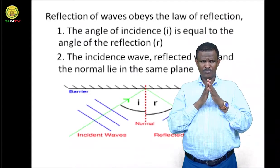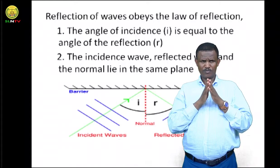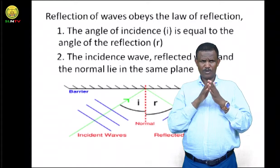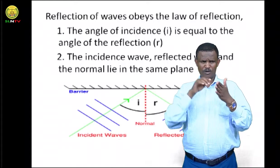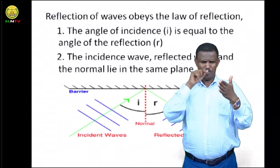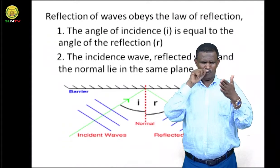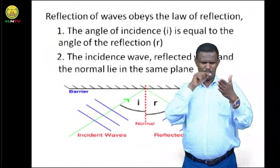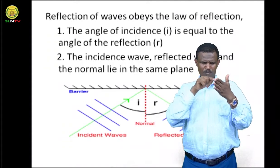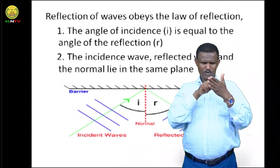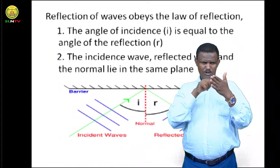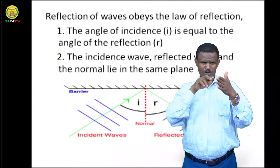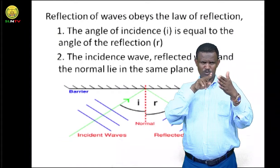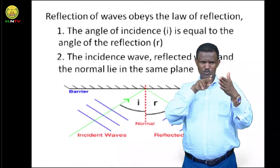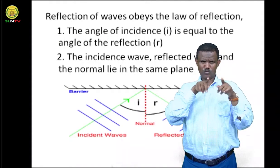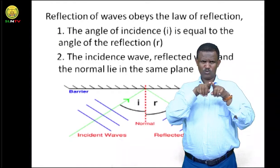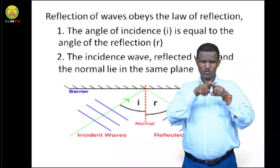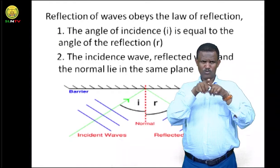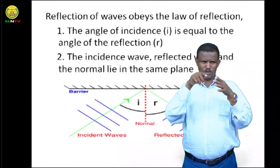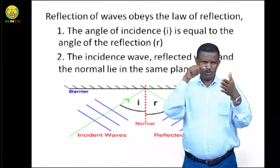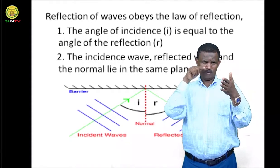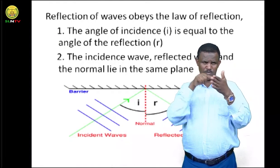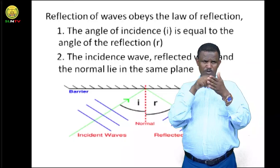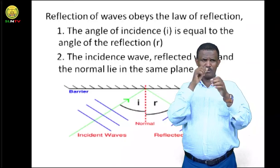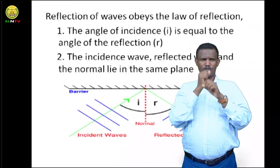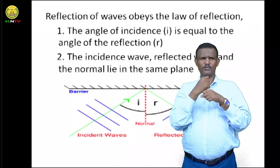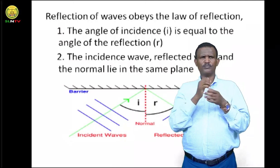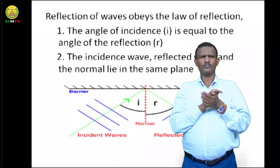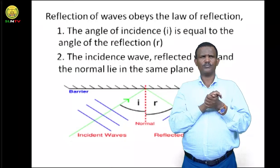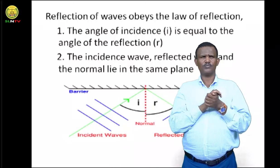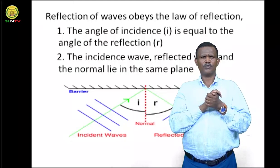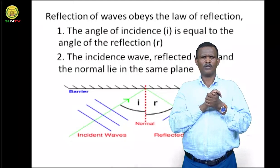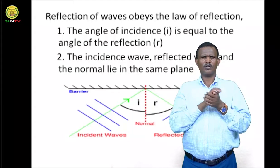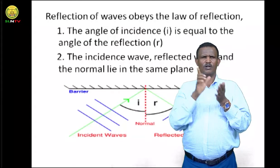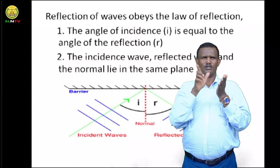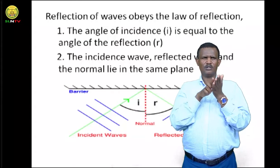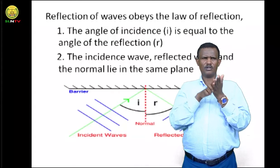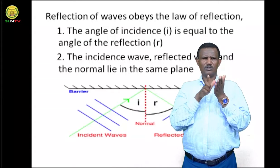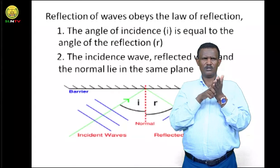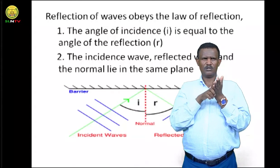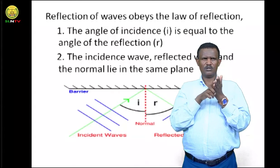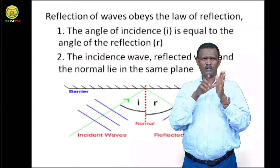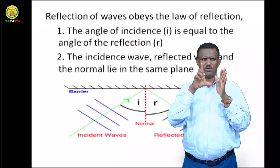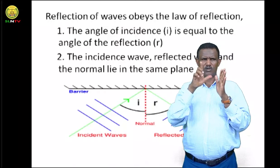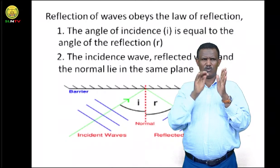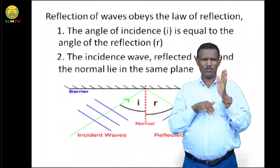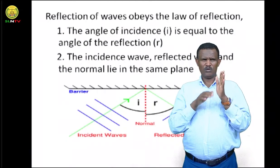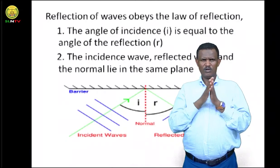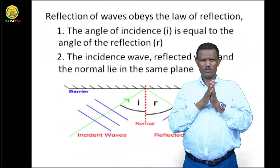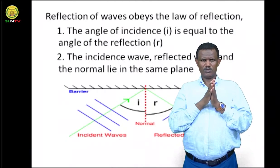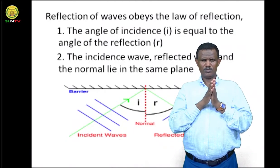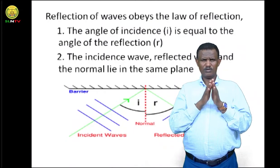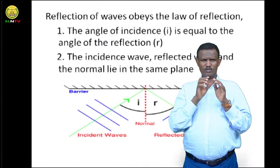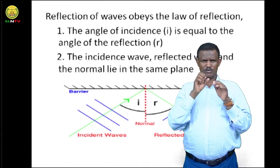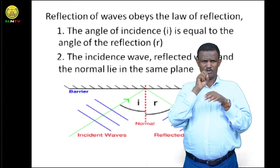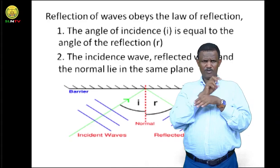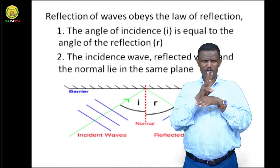ayay barrier-ka kaga wada dul dhacaan marka sharcigaas waxaa loo yaqaanay law of reflection labada qodobu ka koobnaa angle of incident